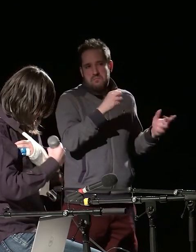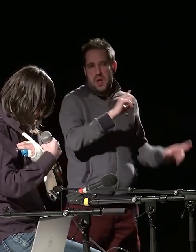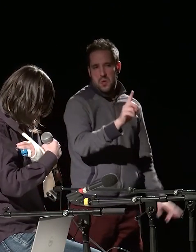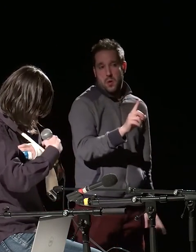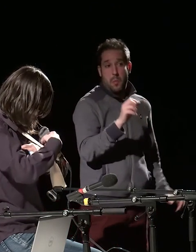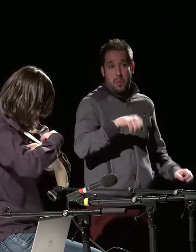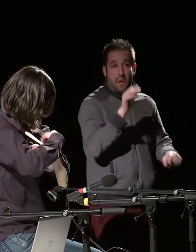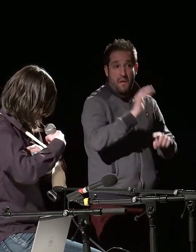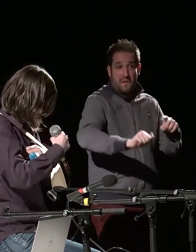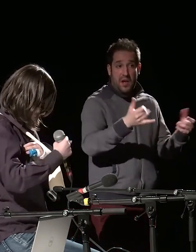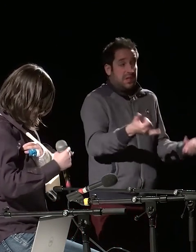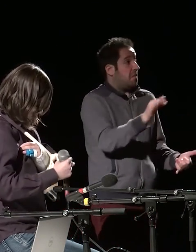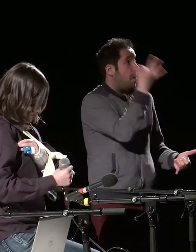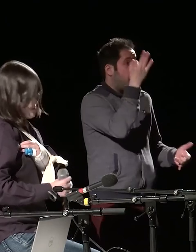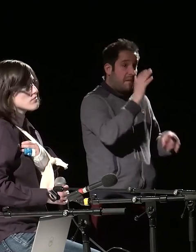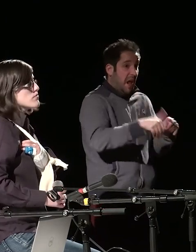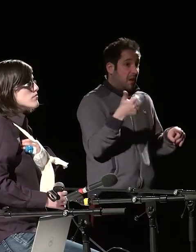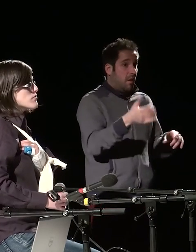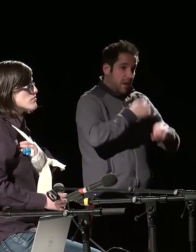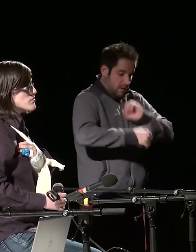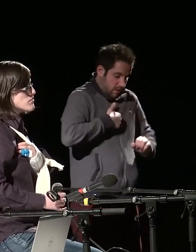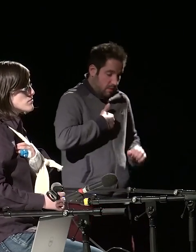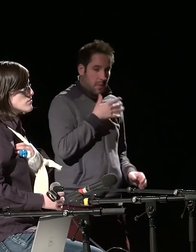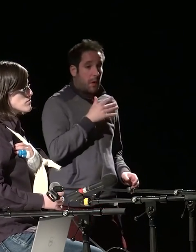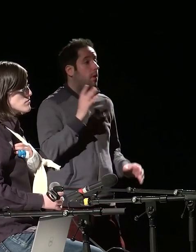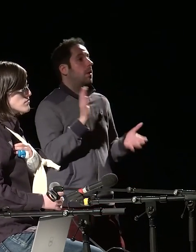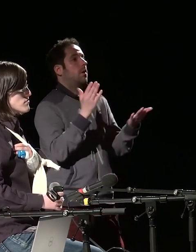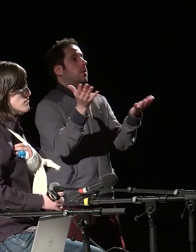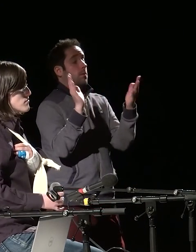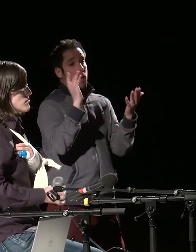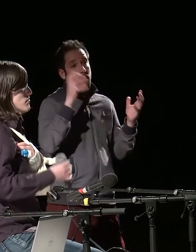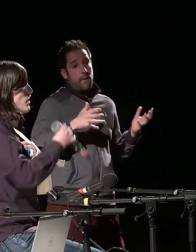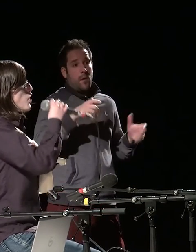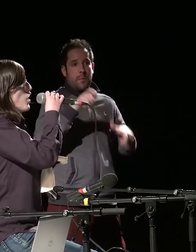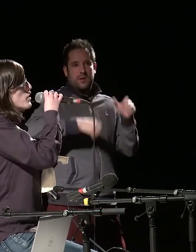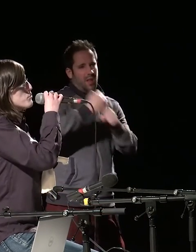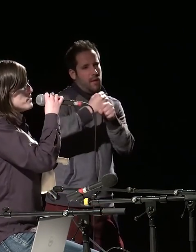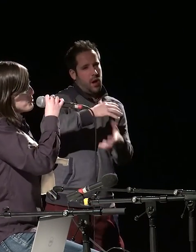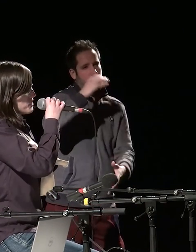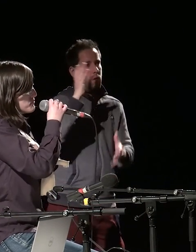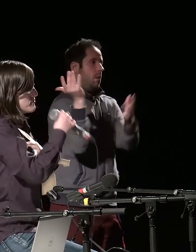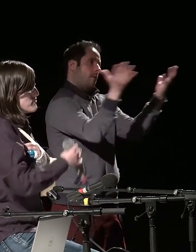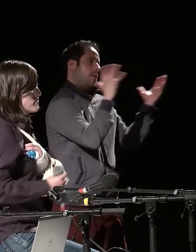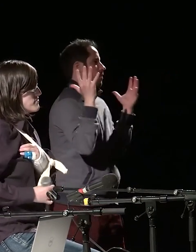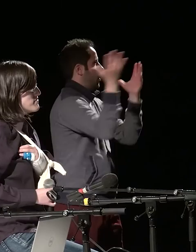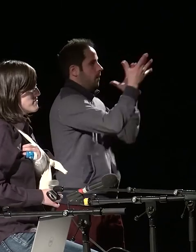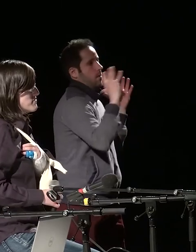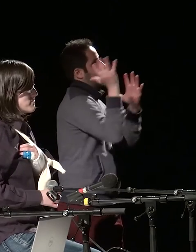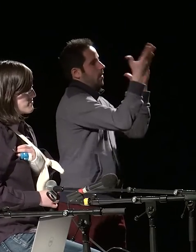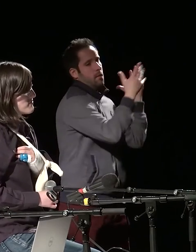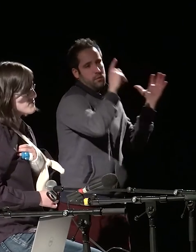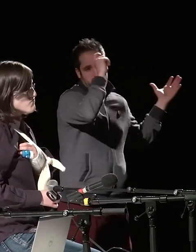soit capable de le faire, ça. Et d'ailleurs, j'en profite pour féliciter tous les gens qui se tapent ce taf-là, parce que c'est... Ah, on peut les applaudir. Voilà. C'est